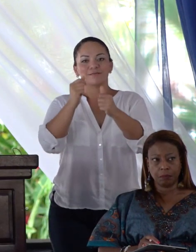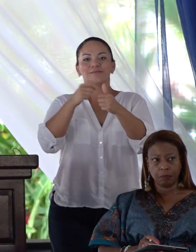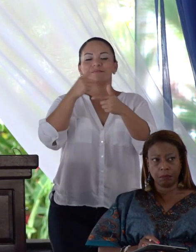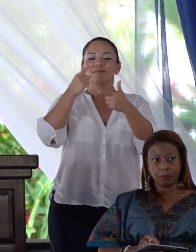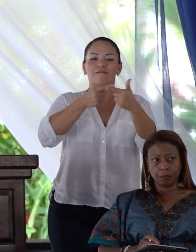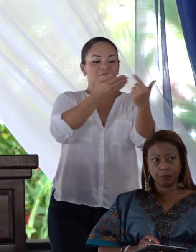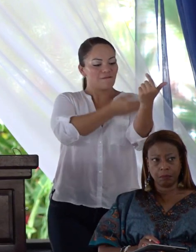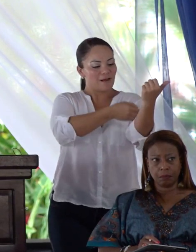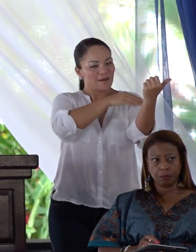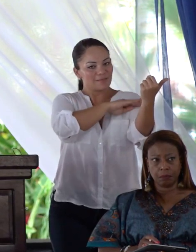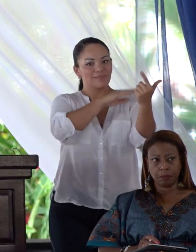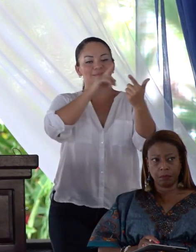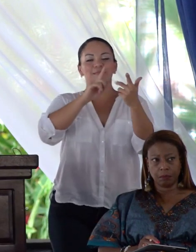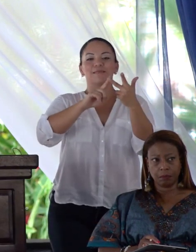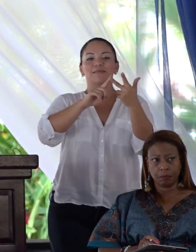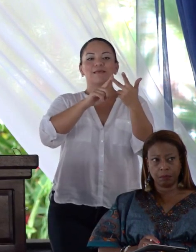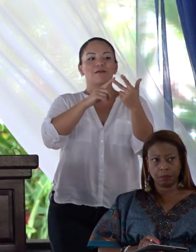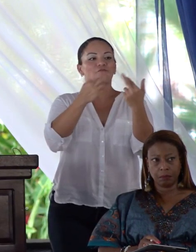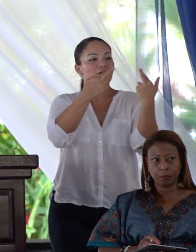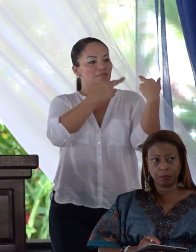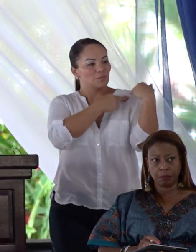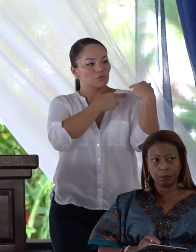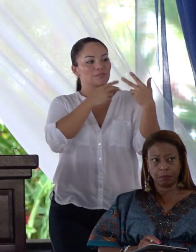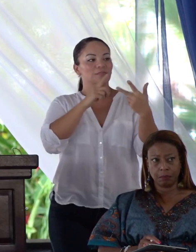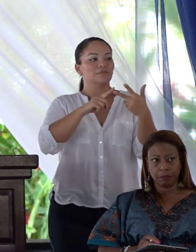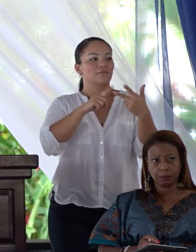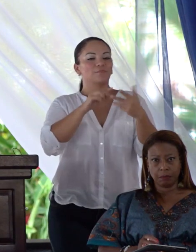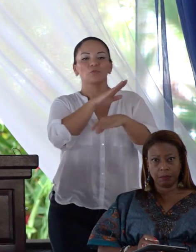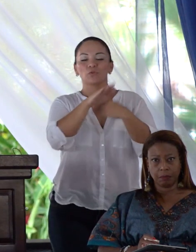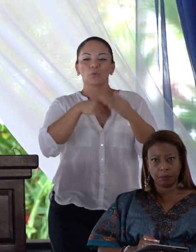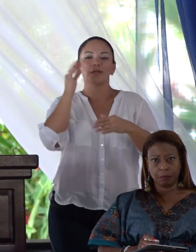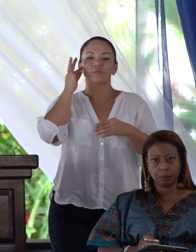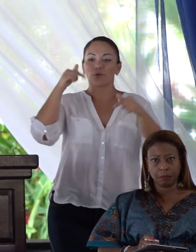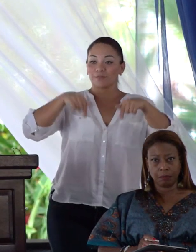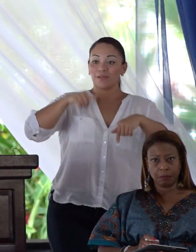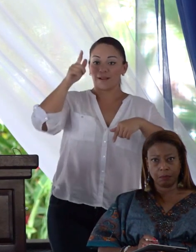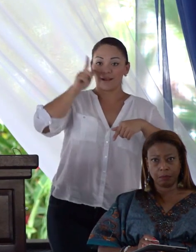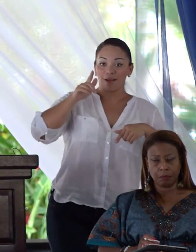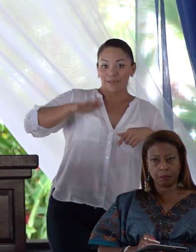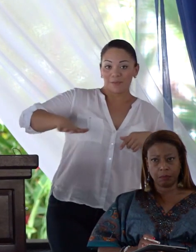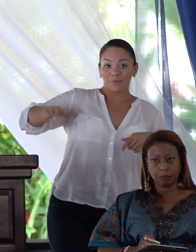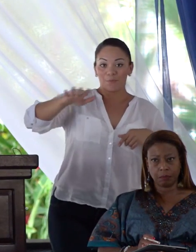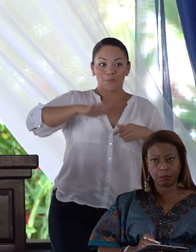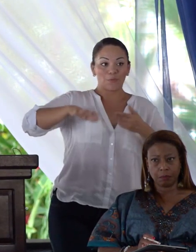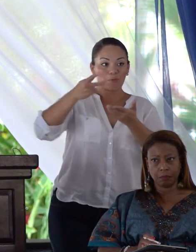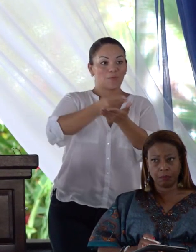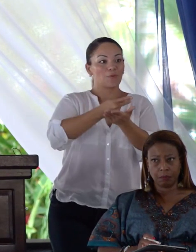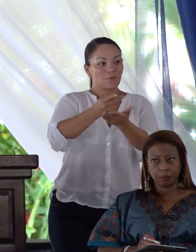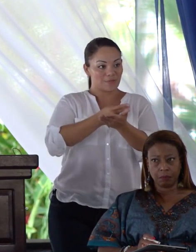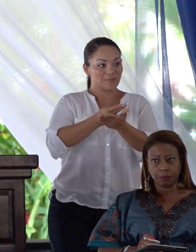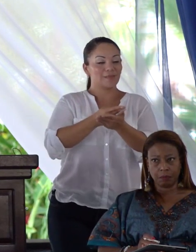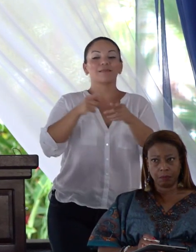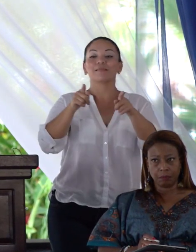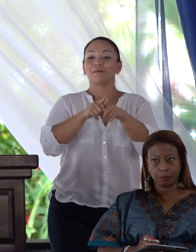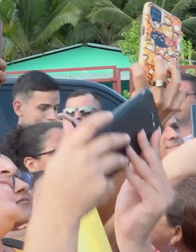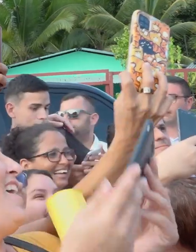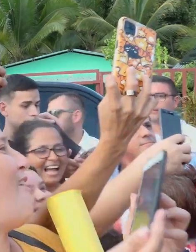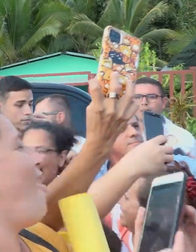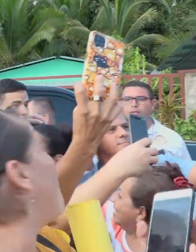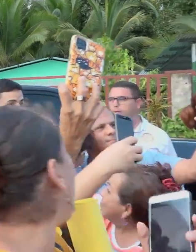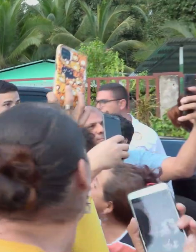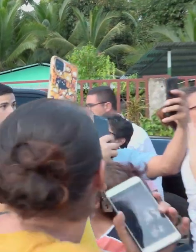valentía, responsabilidad para todas las mujeres de Limón, de la provincia y del país.